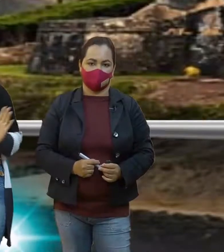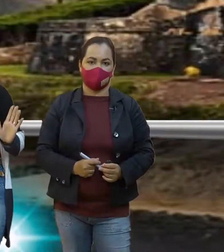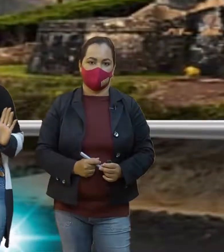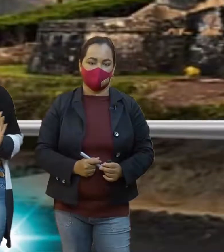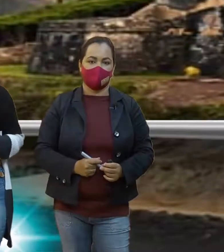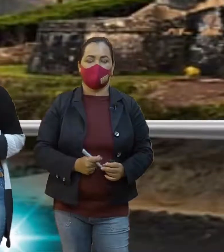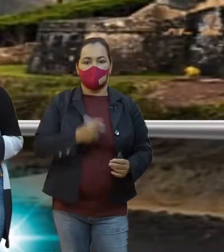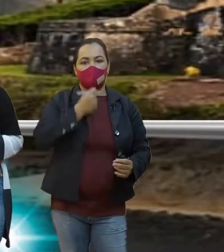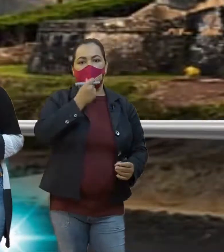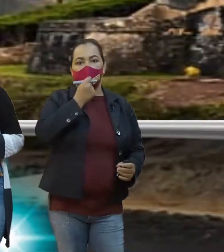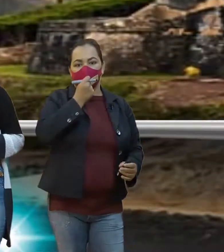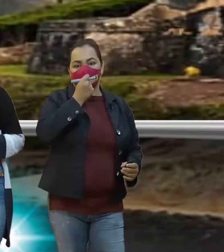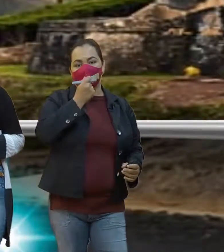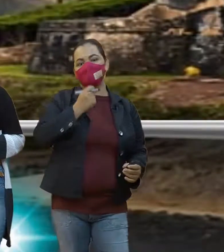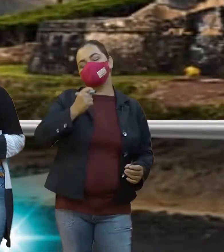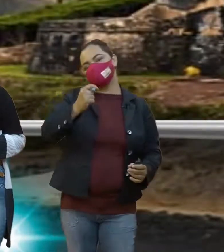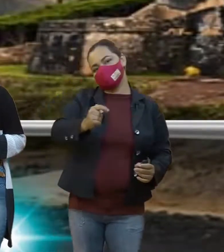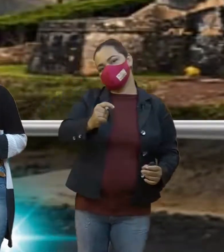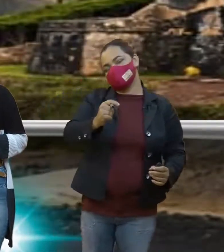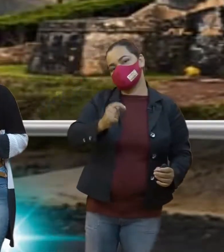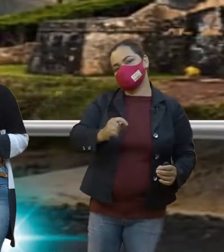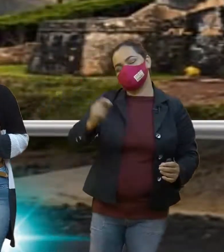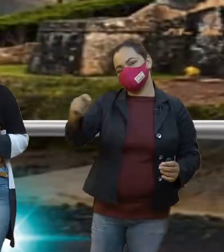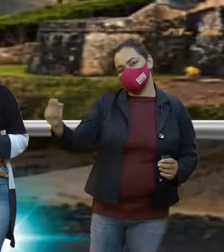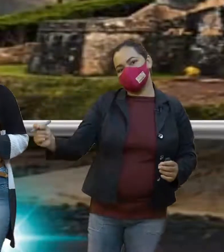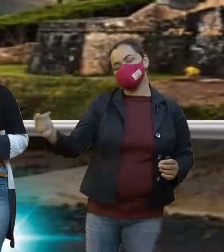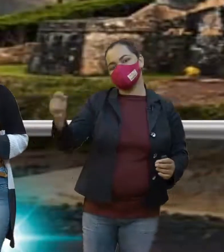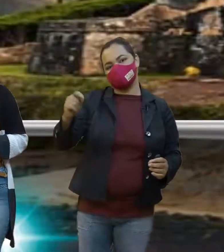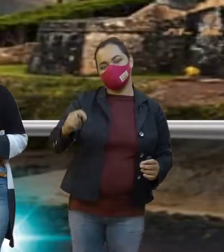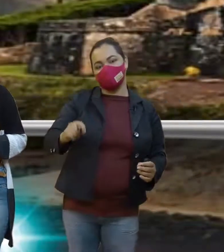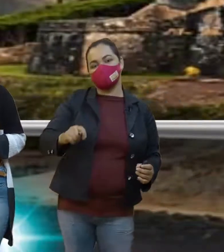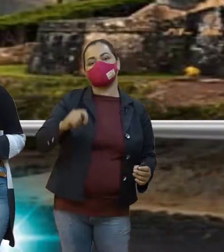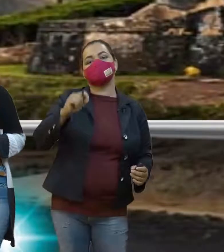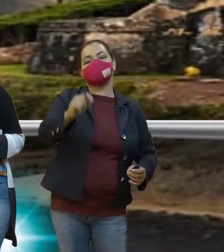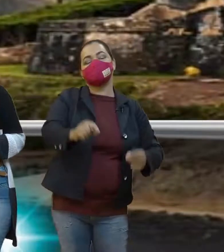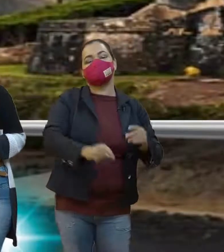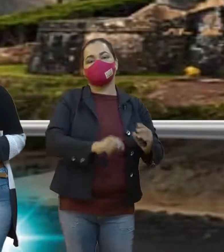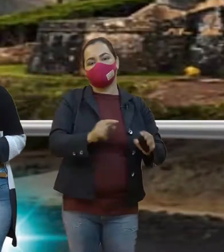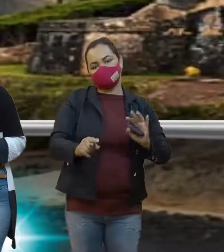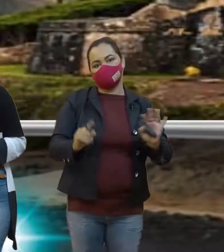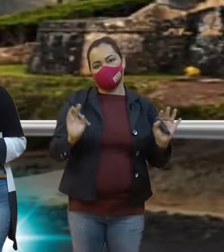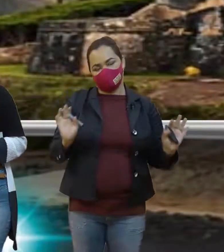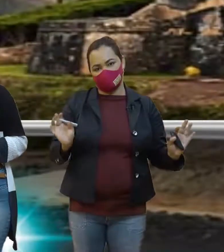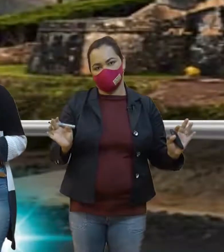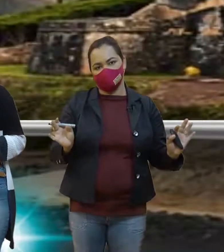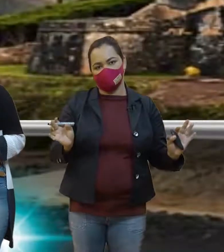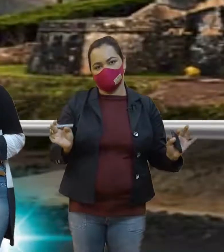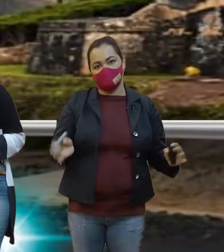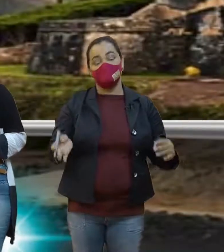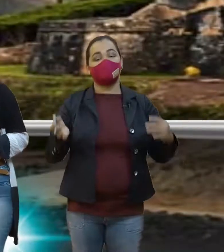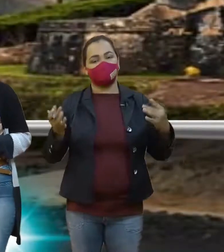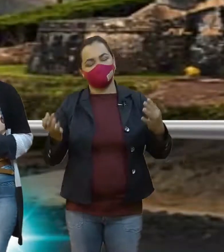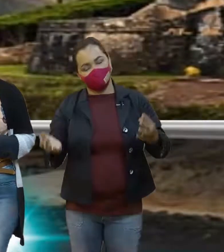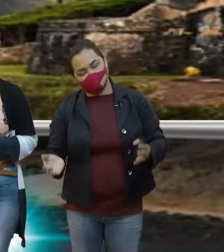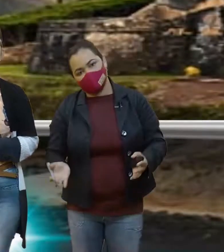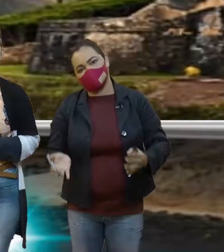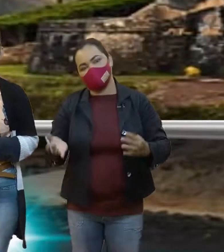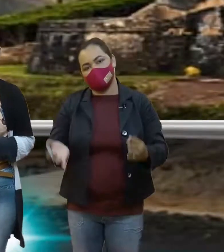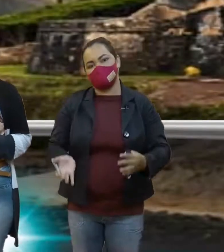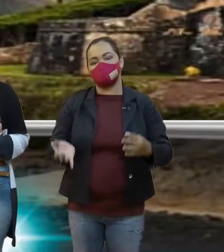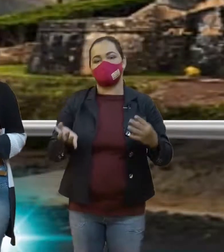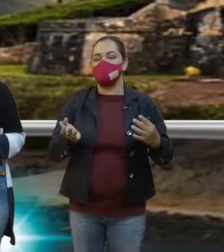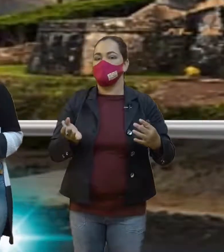qualquer cidadão dos Estados Unidos. E aí, quando chega nessa questão de direitos e deveres, é que aí a população fica mais confusa. Justamente. Porque tem,